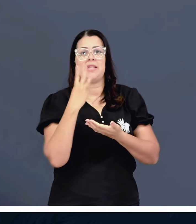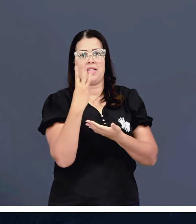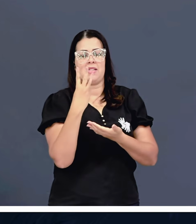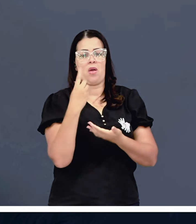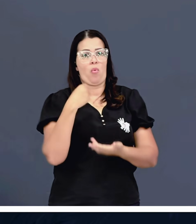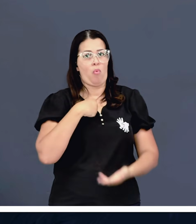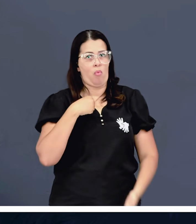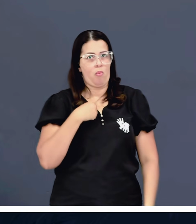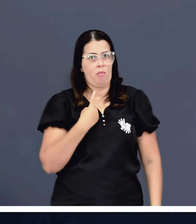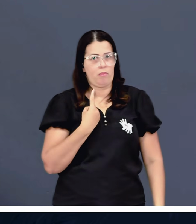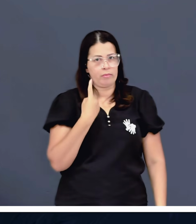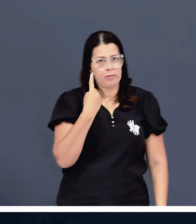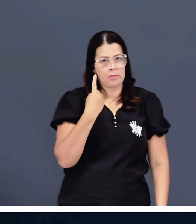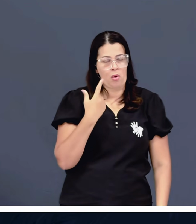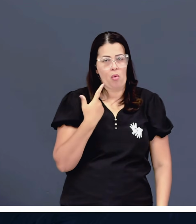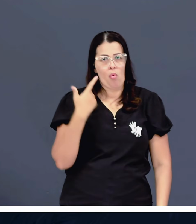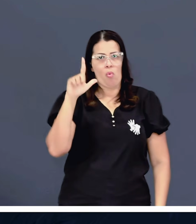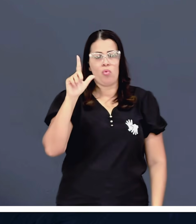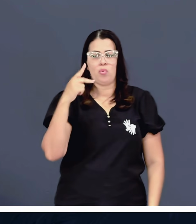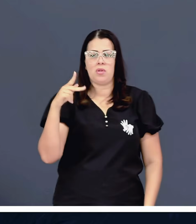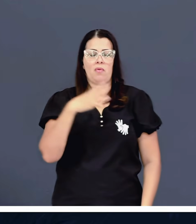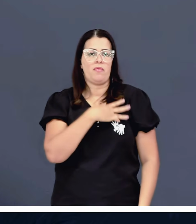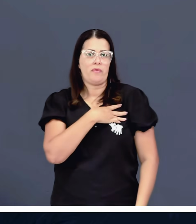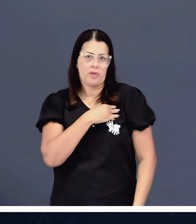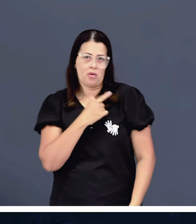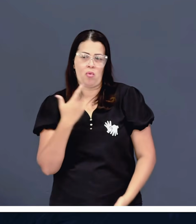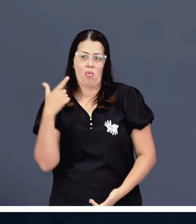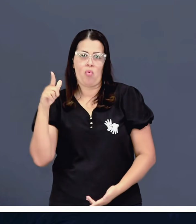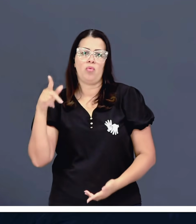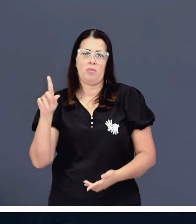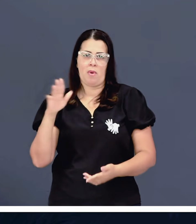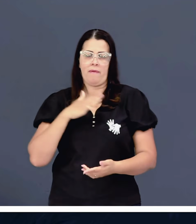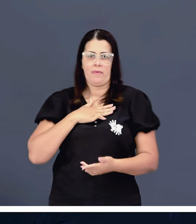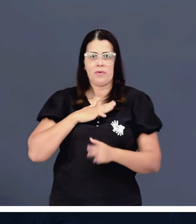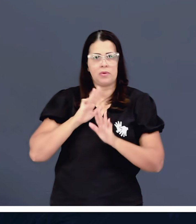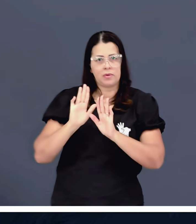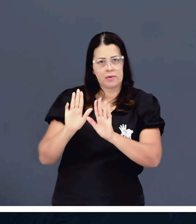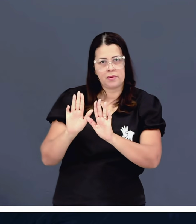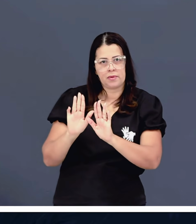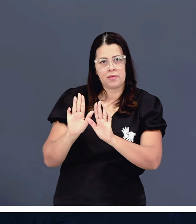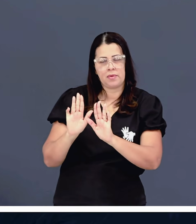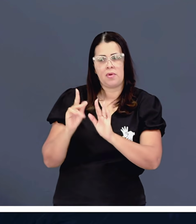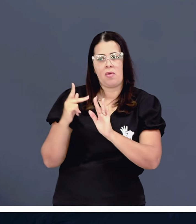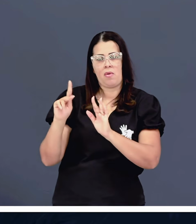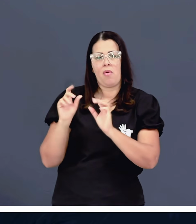fazer um para mim. Você vai fazer um para o seu filho. E você vai fazer outro para você.